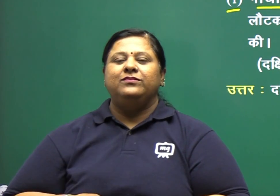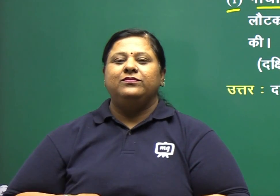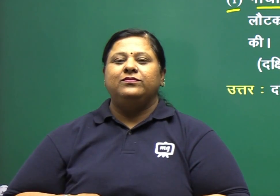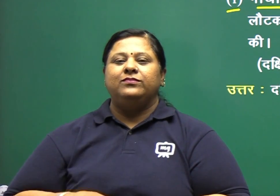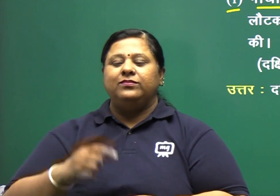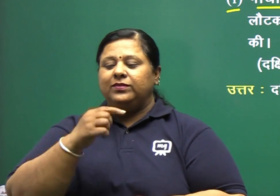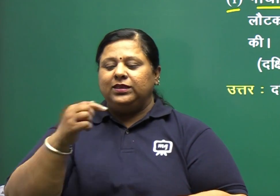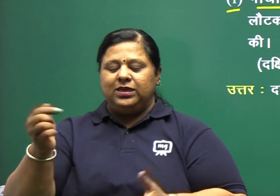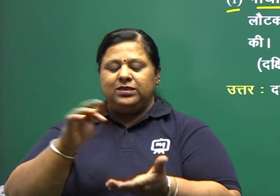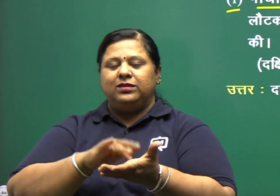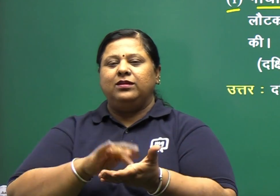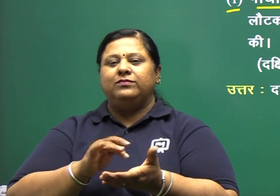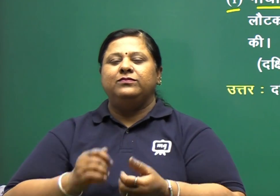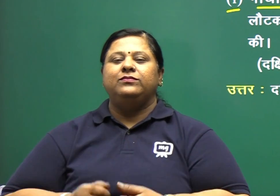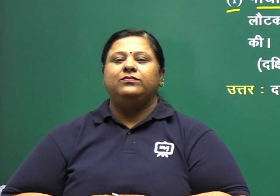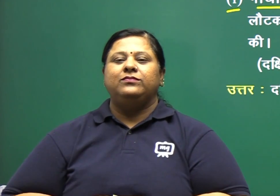रिक्त स्थान